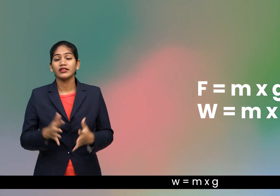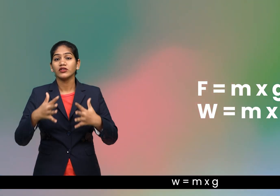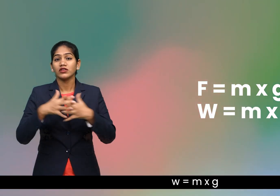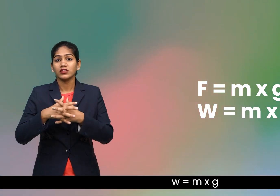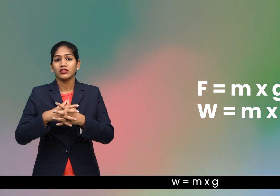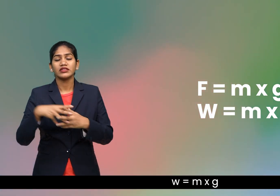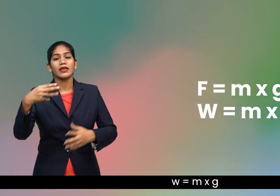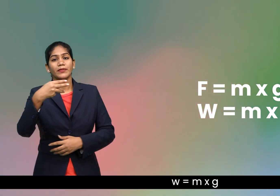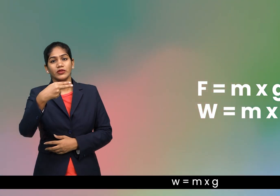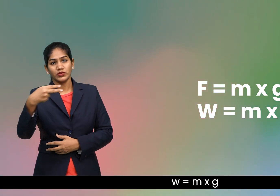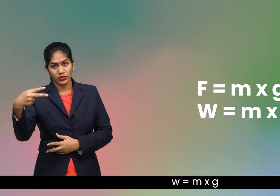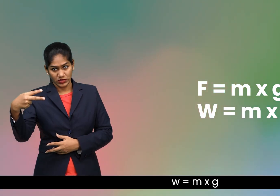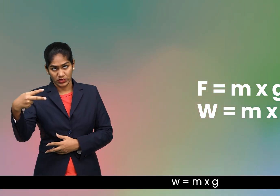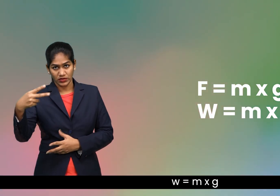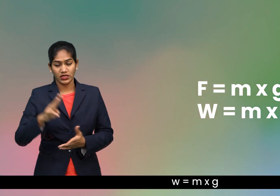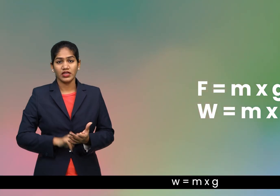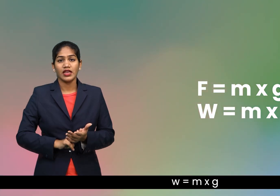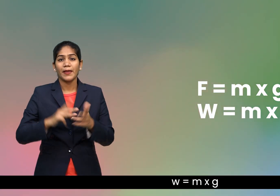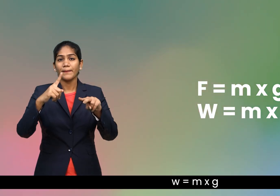W = m×g.